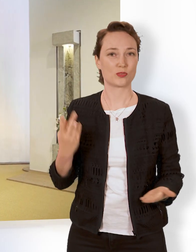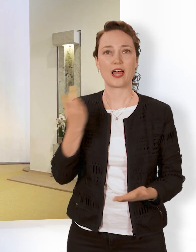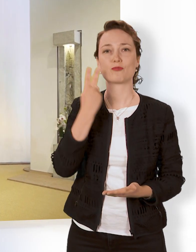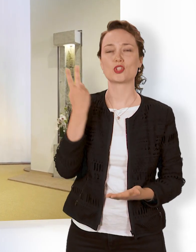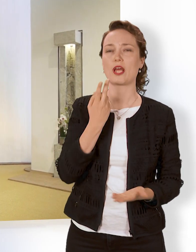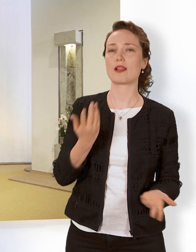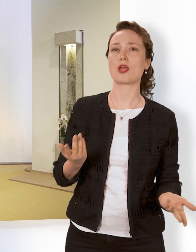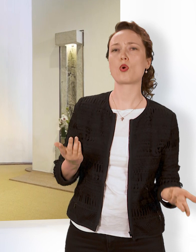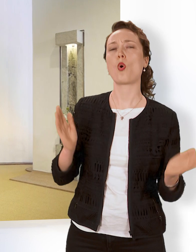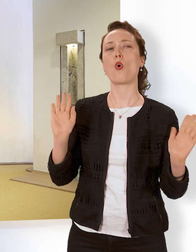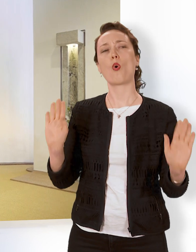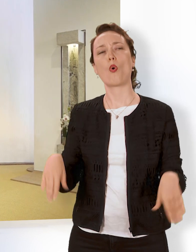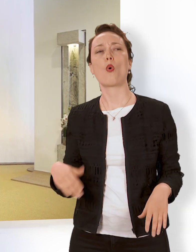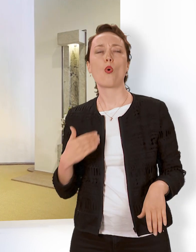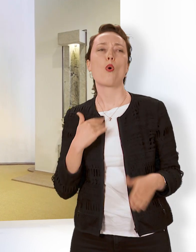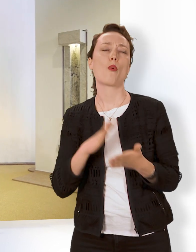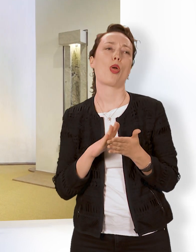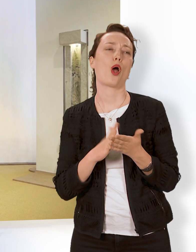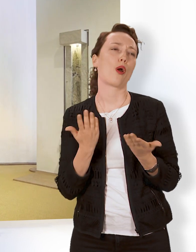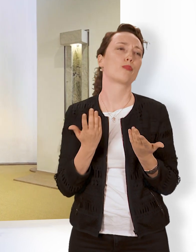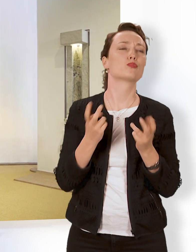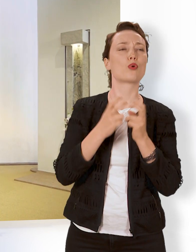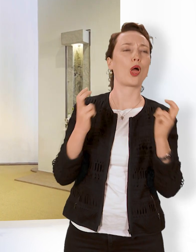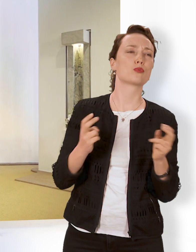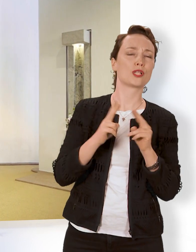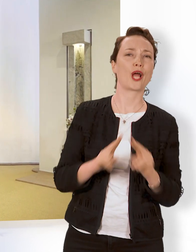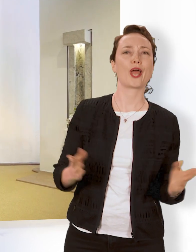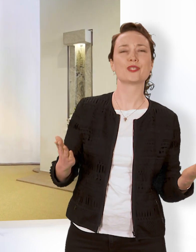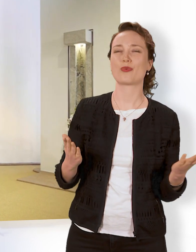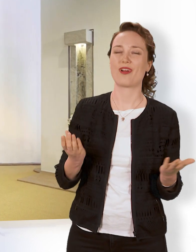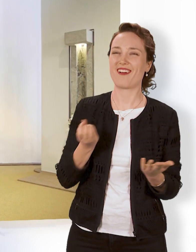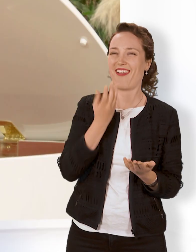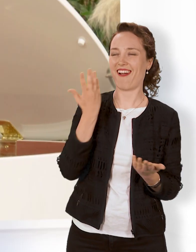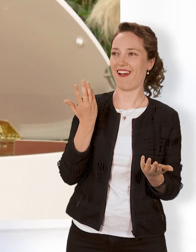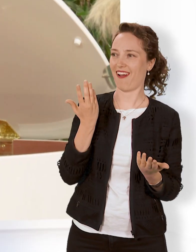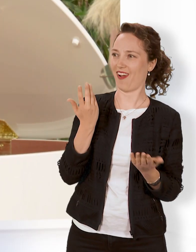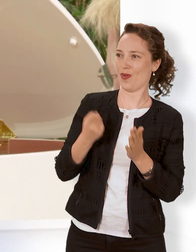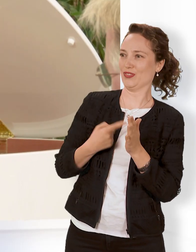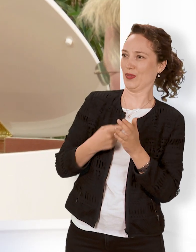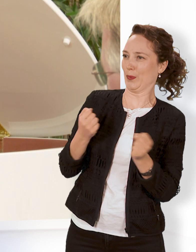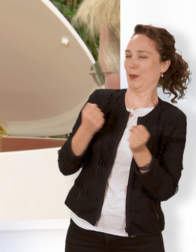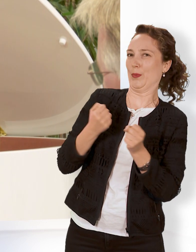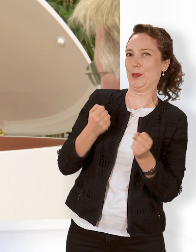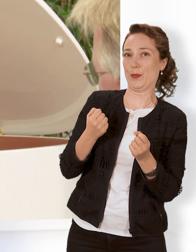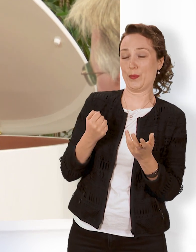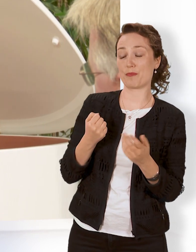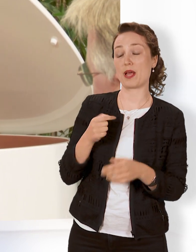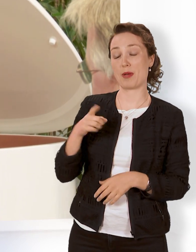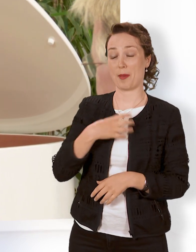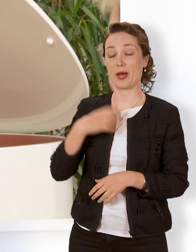man da nicht einfach, ach nee, ich bleib mal noch in Karlsruhe. Mhm. Also natürlich war der Reiz groß. Es war schwierig dann bei Bayern